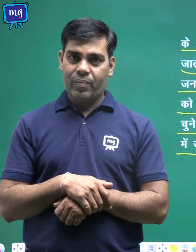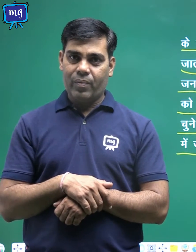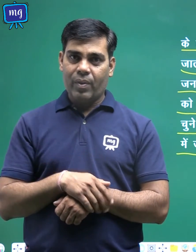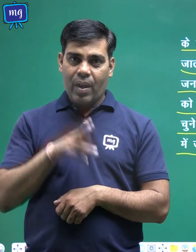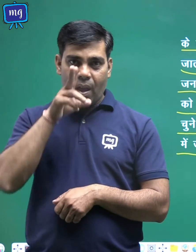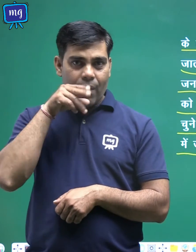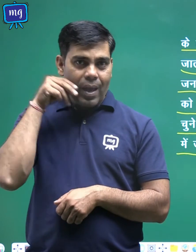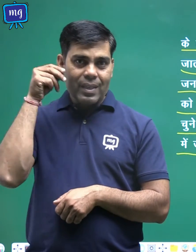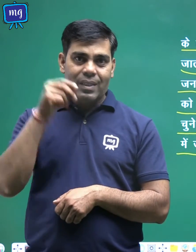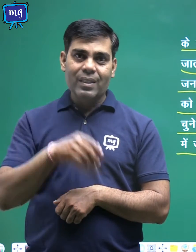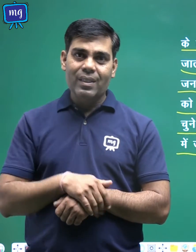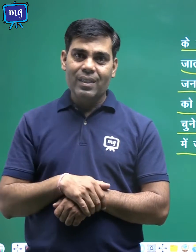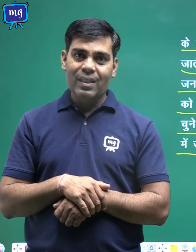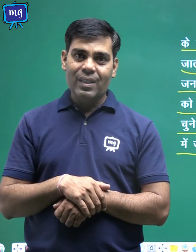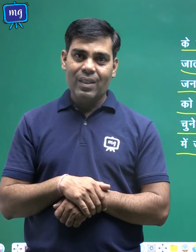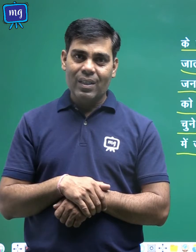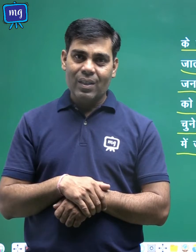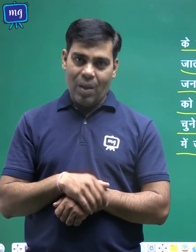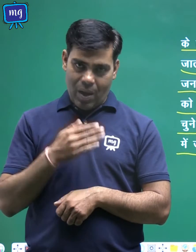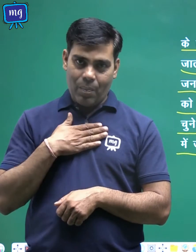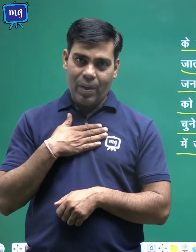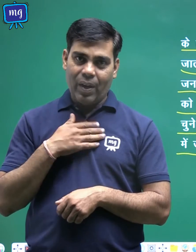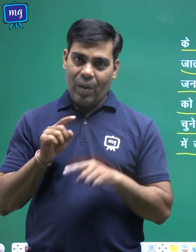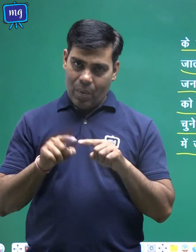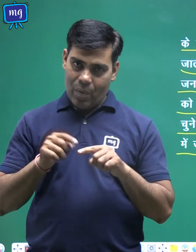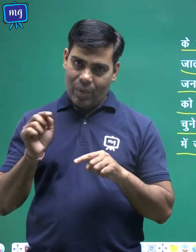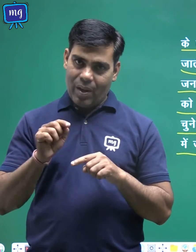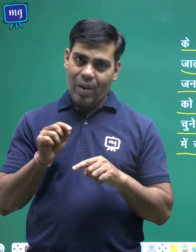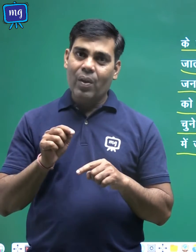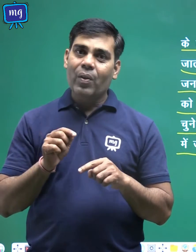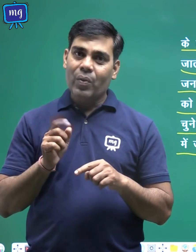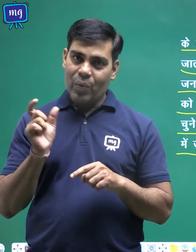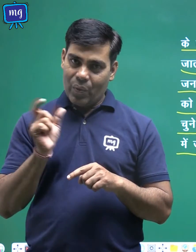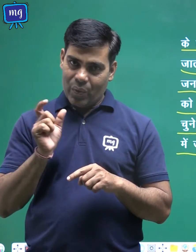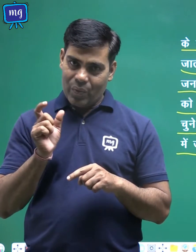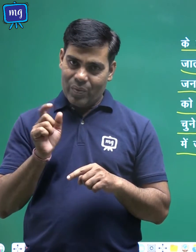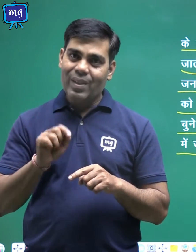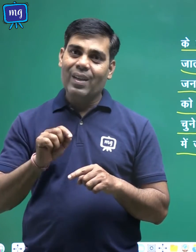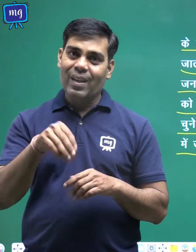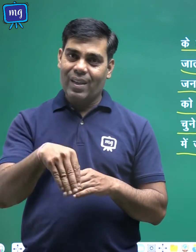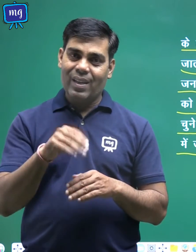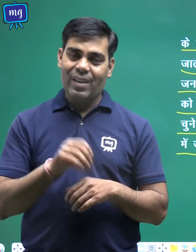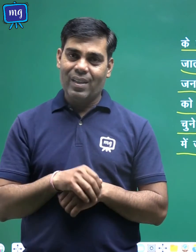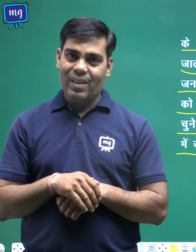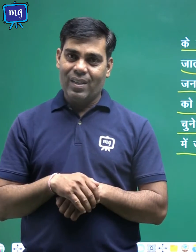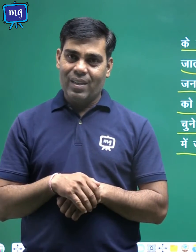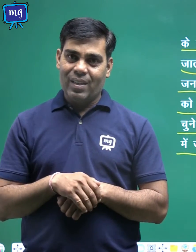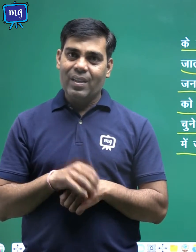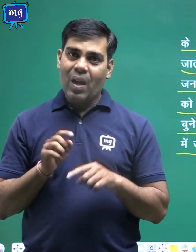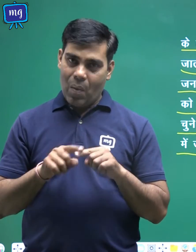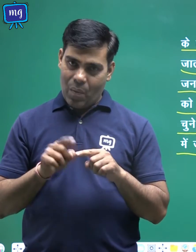वयस्क अपने वोट का प्रयोग कर रहे हैं या